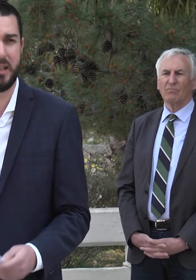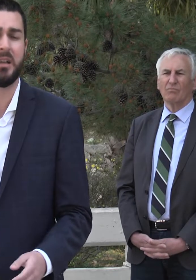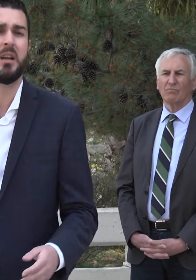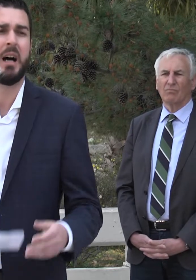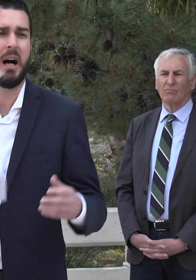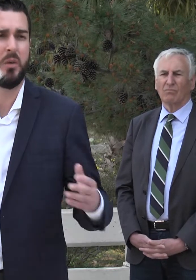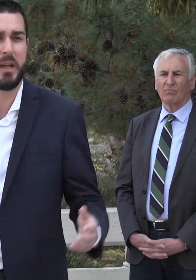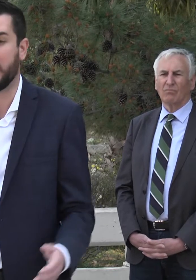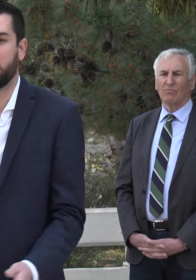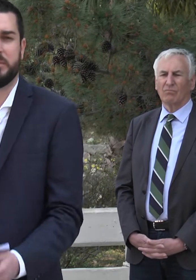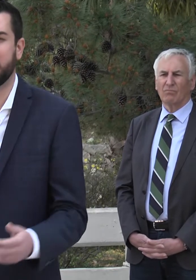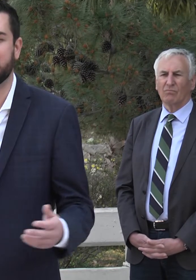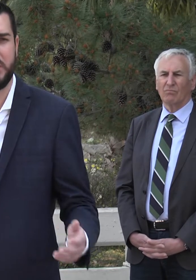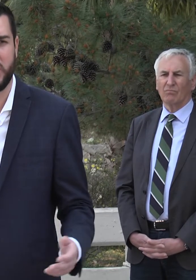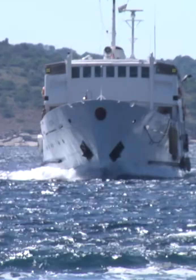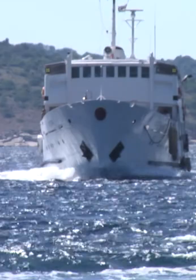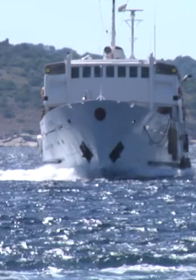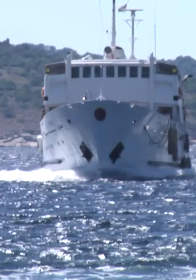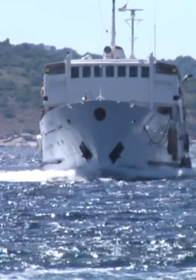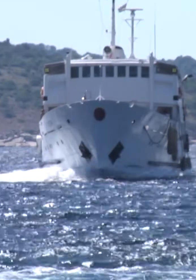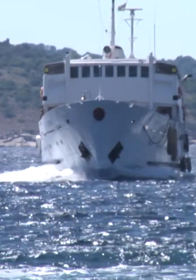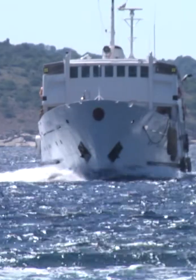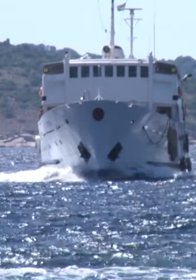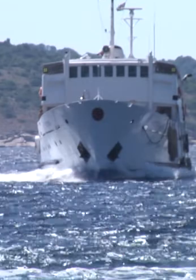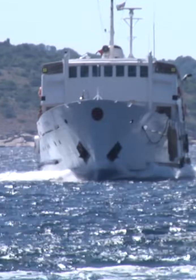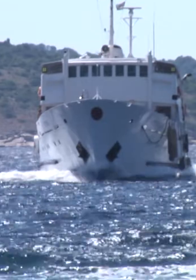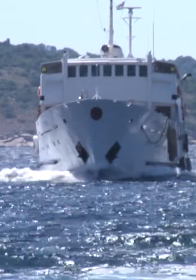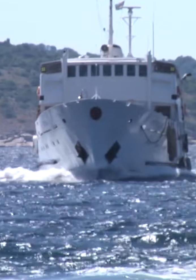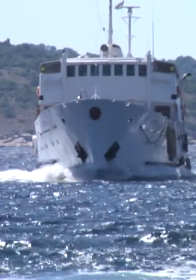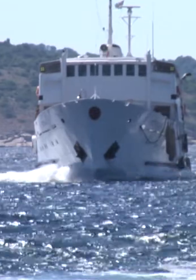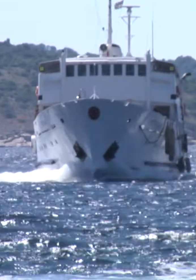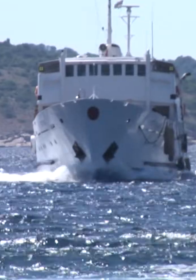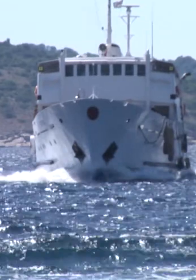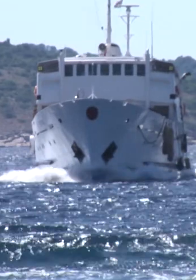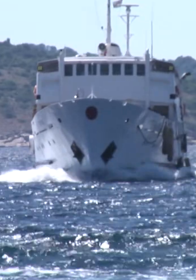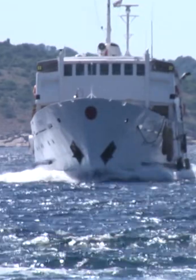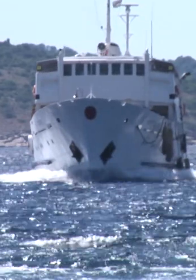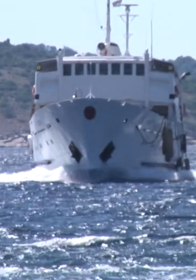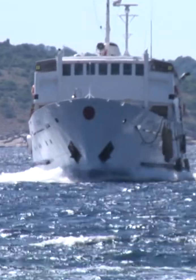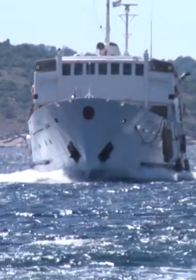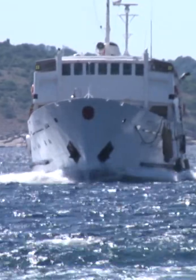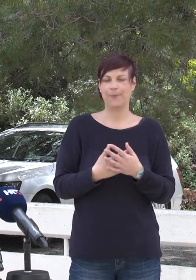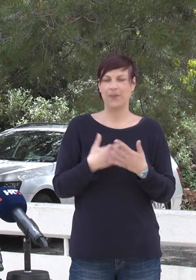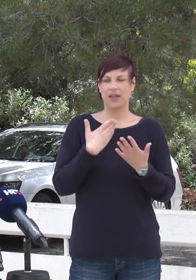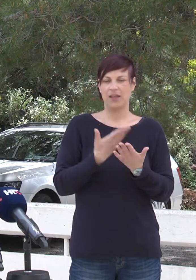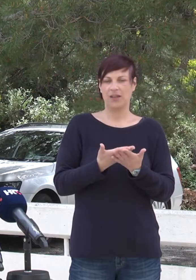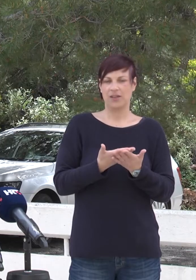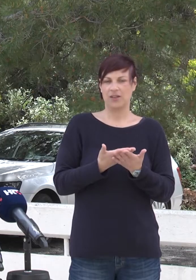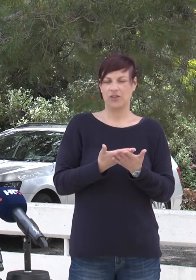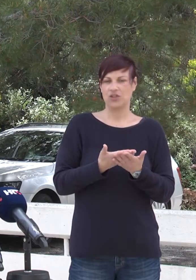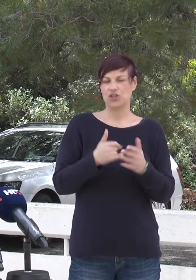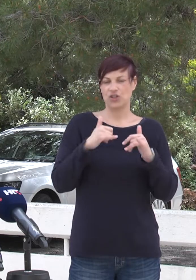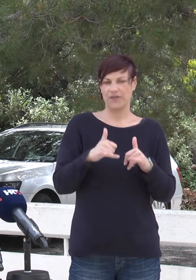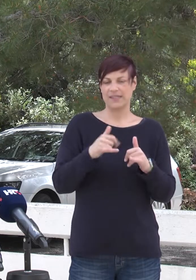moglo liberalizirati kretanje unutar županije, no za otoke će se i dalje morati tražiti propusnica. Ono što vas u